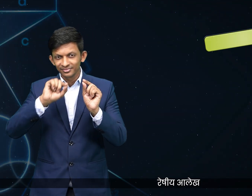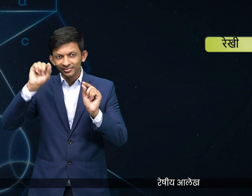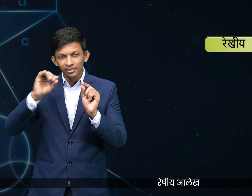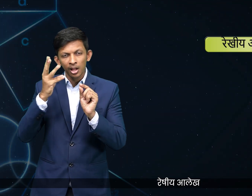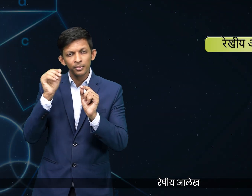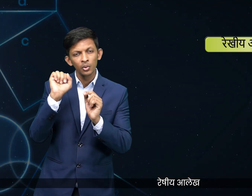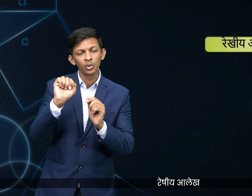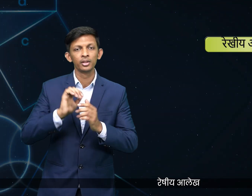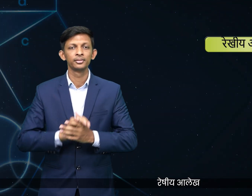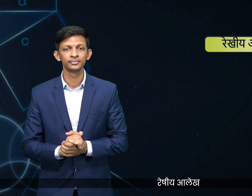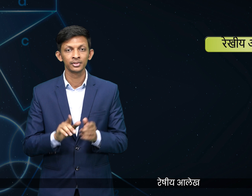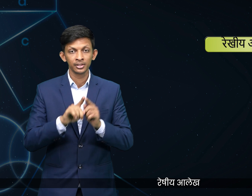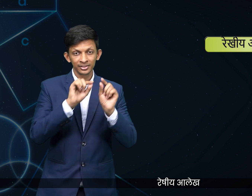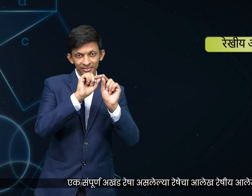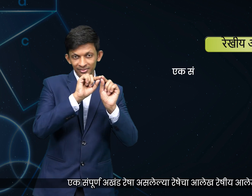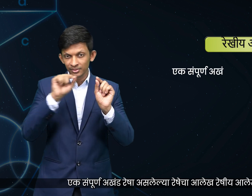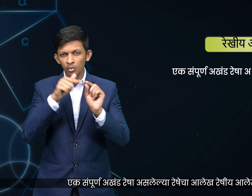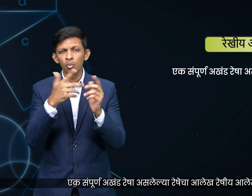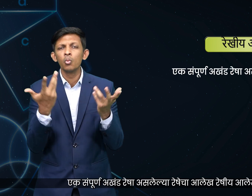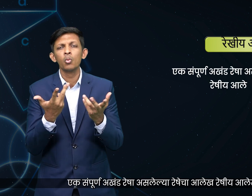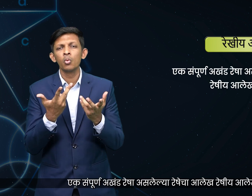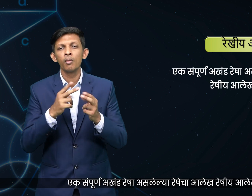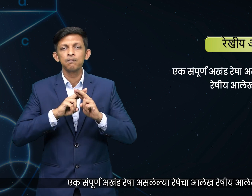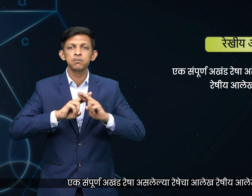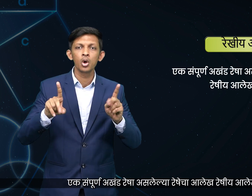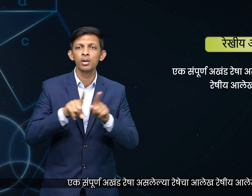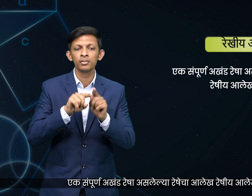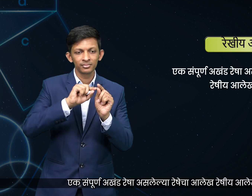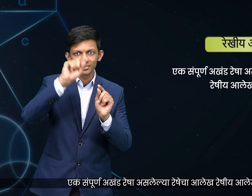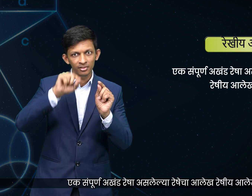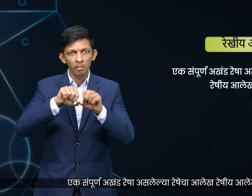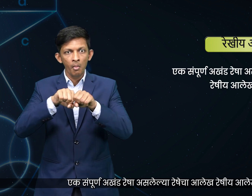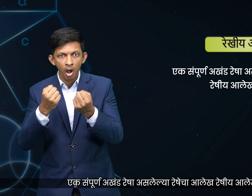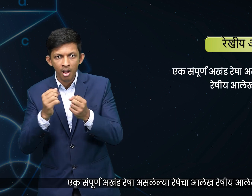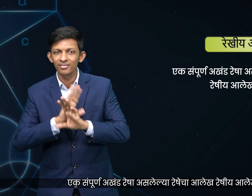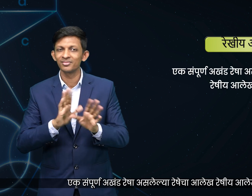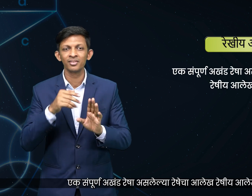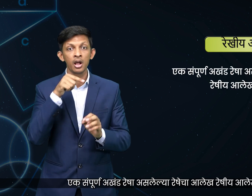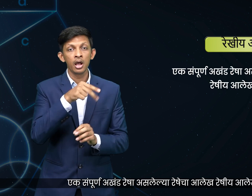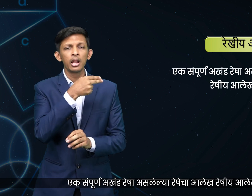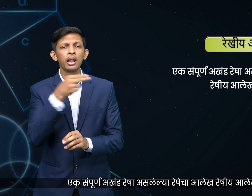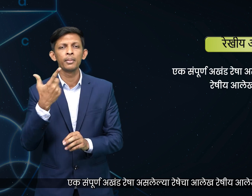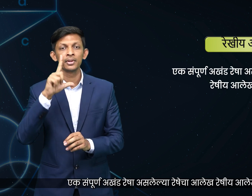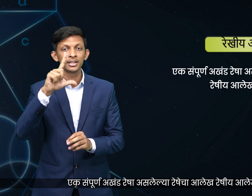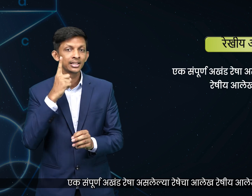रेषीय आलेख एक संपूर्ण अखंड रेषा असलेल्या रेषेचा आलेख रेषीय आलेख